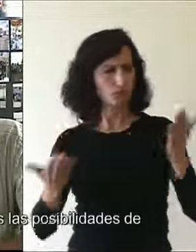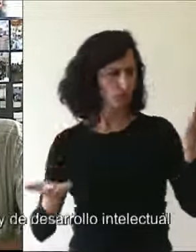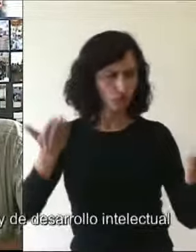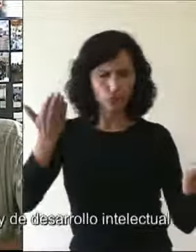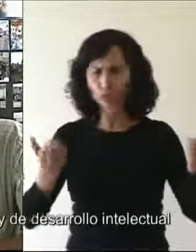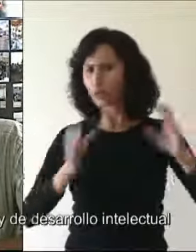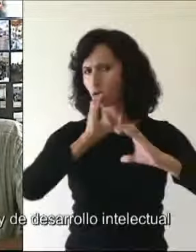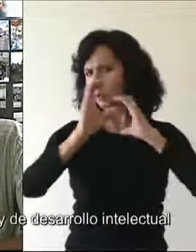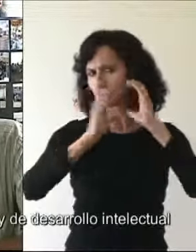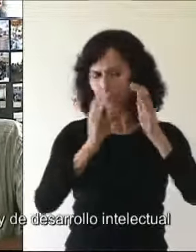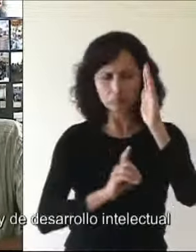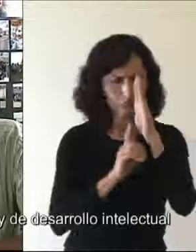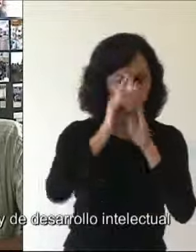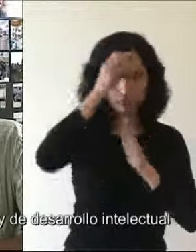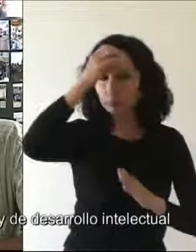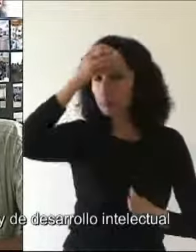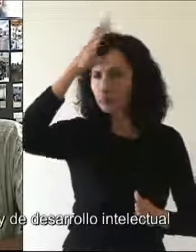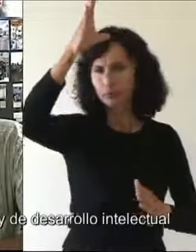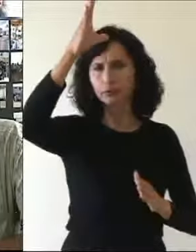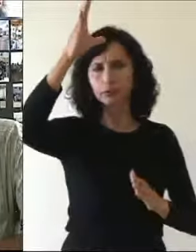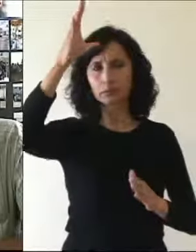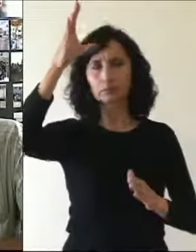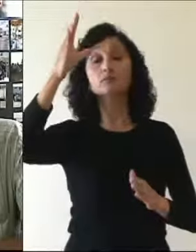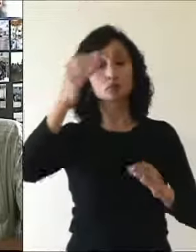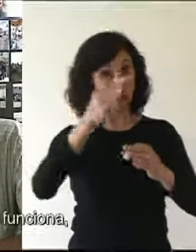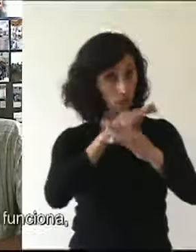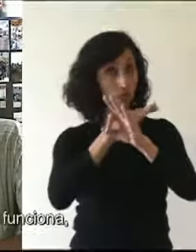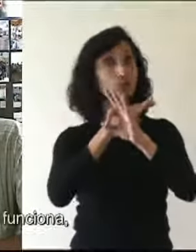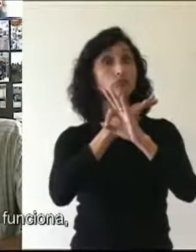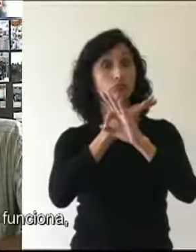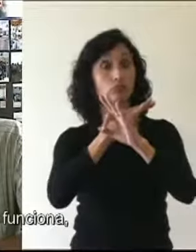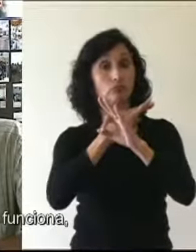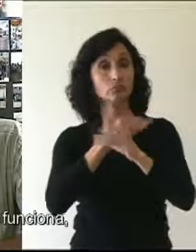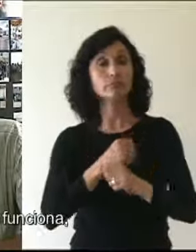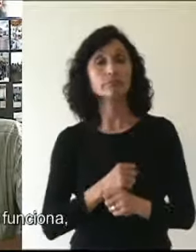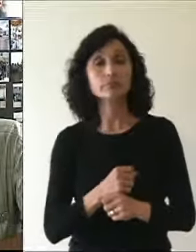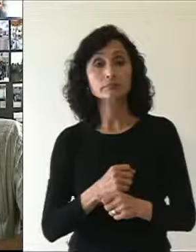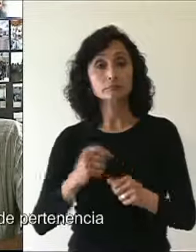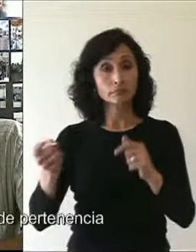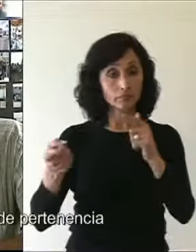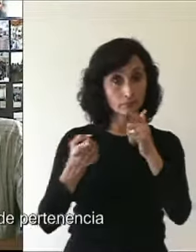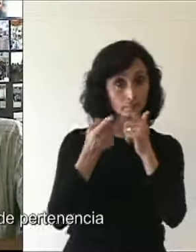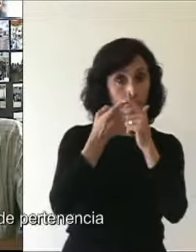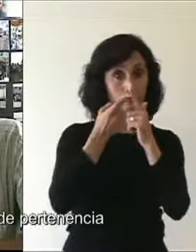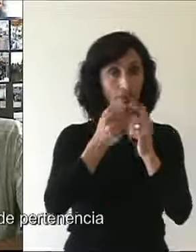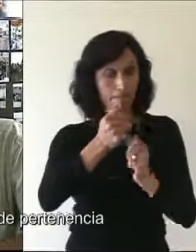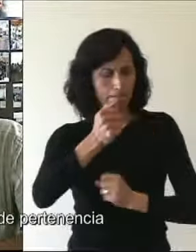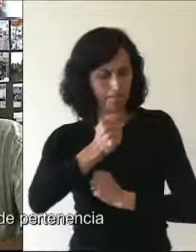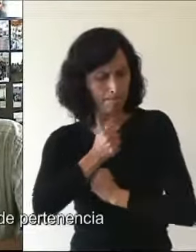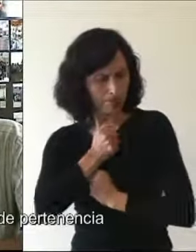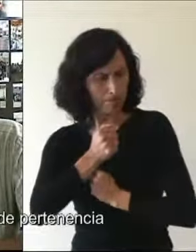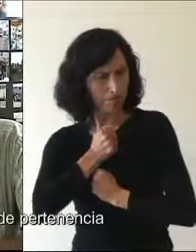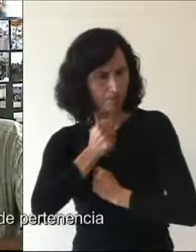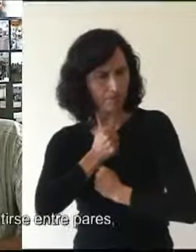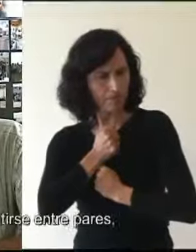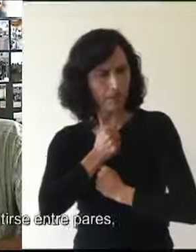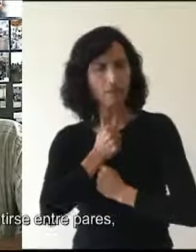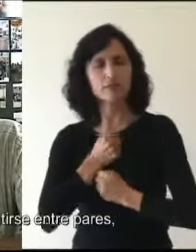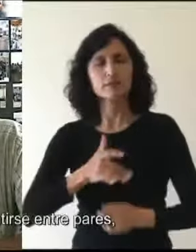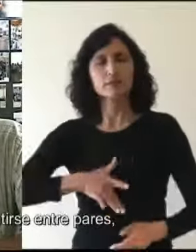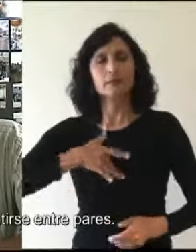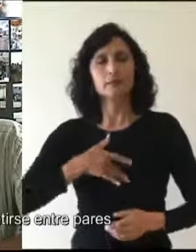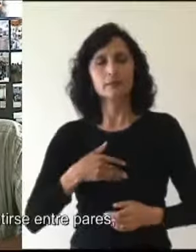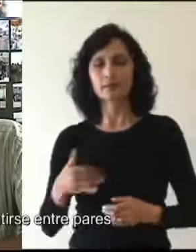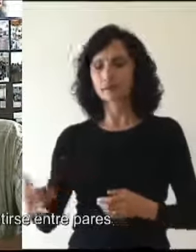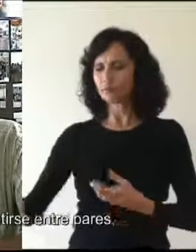todas las posibilidades de comunicación y de desarrollo intelectual, funciona. Y la de pertenencia,